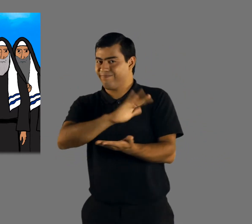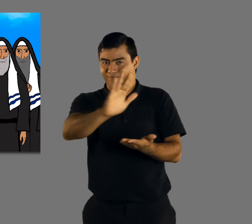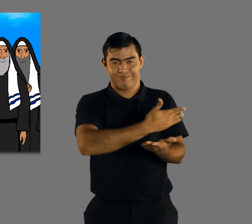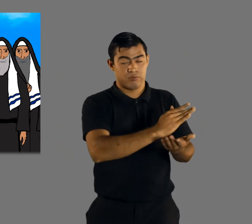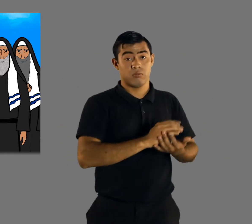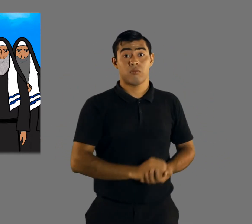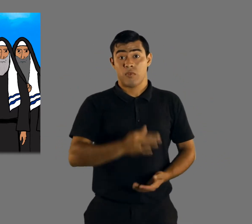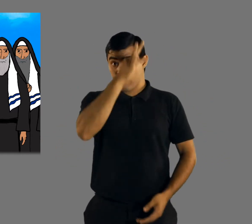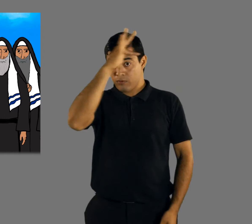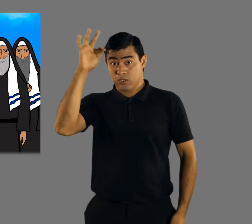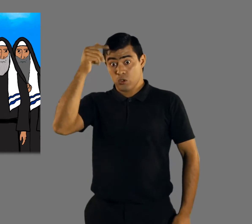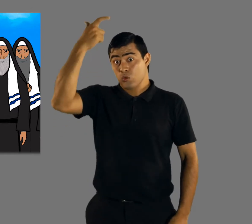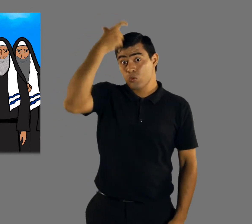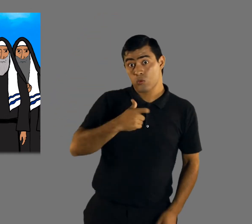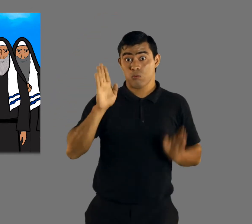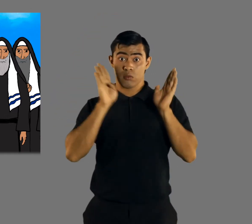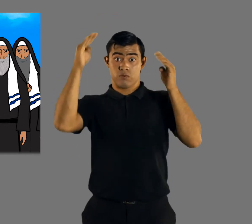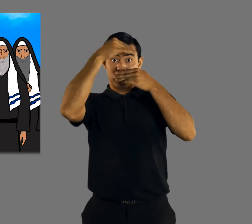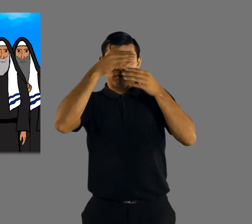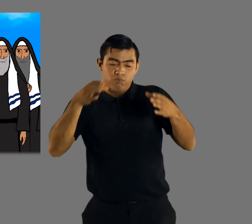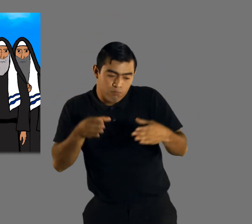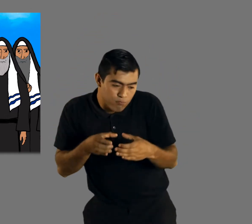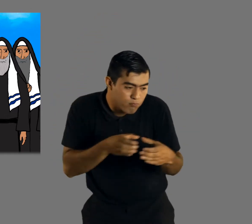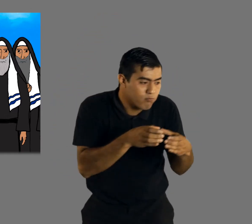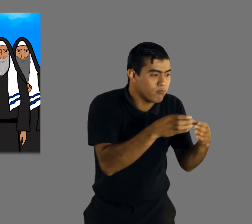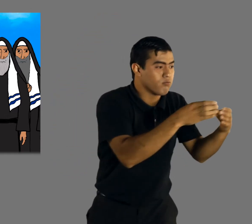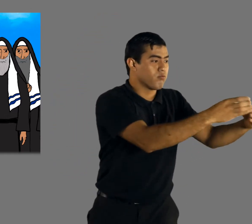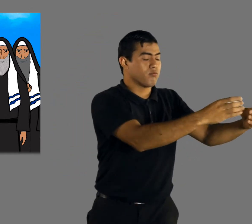Ellos mismos se consideraban un grupo exclusivo y andaban en grupo.